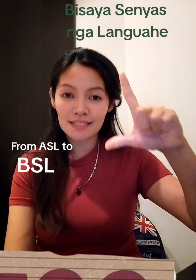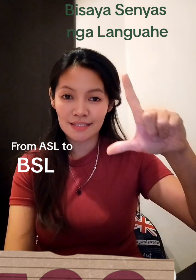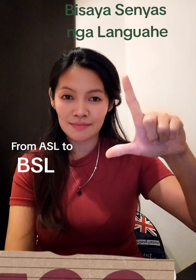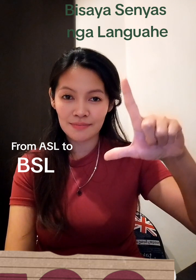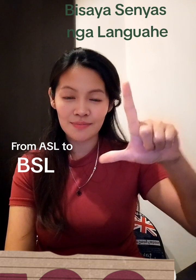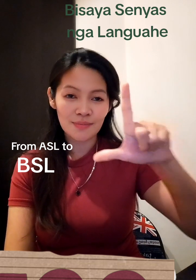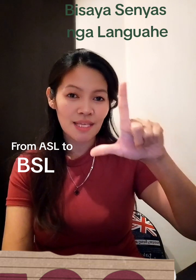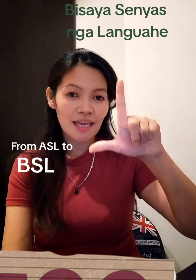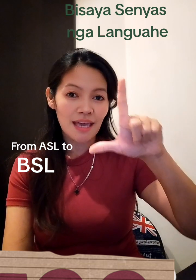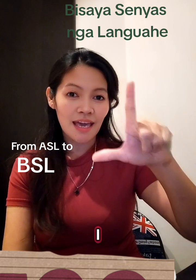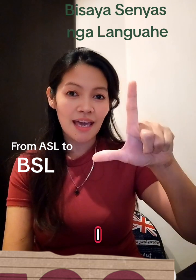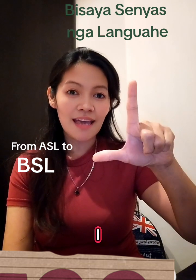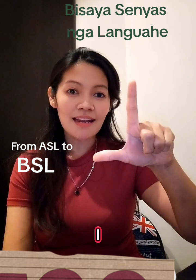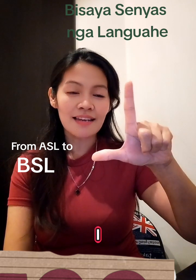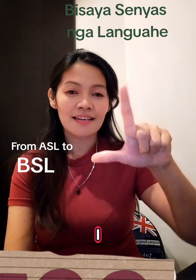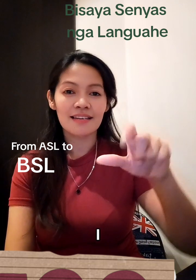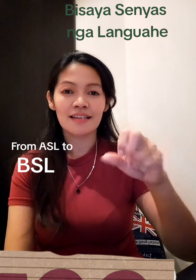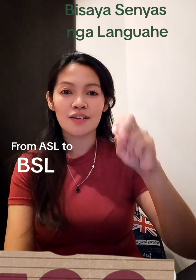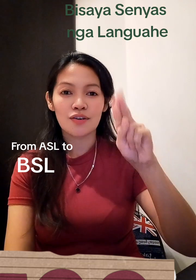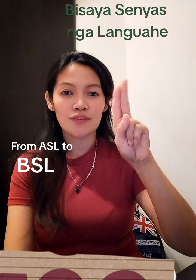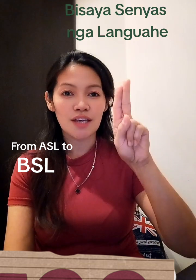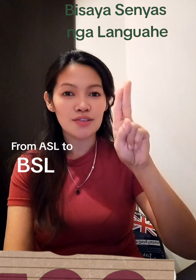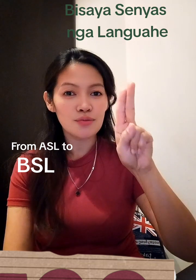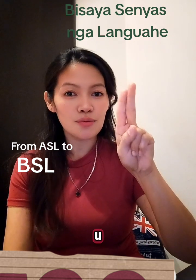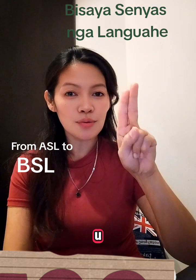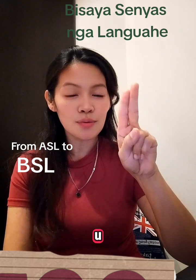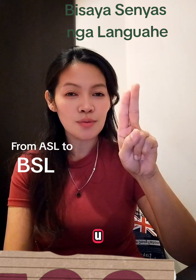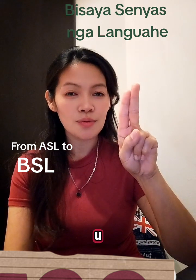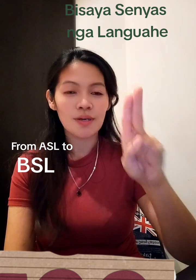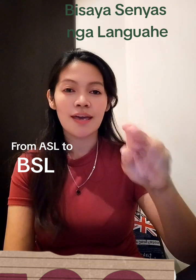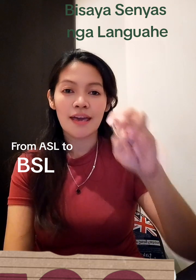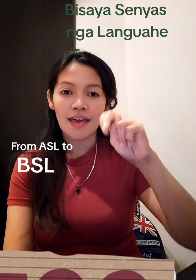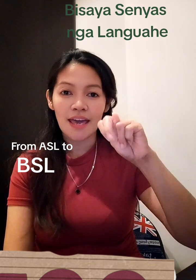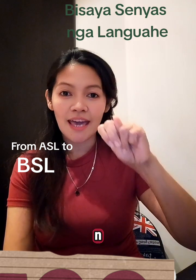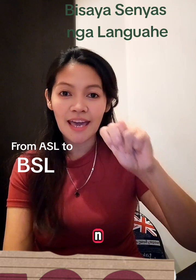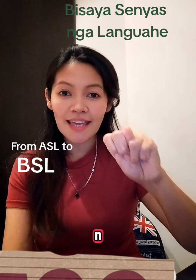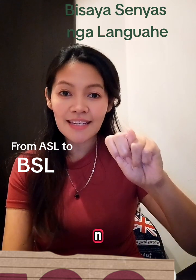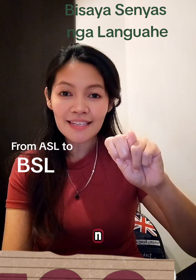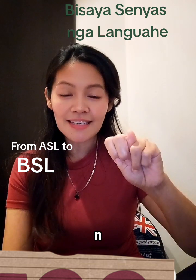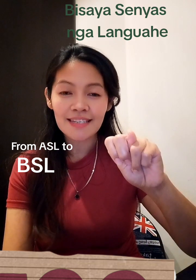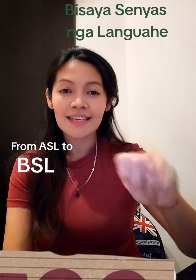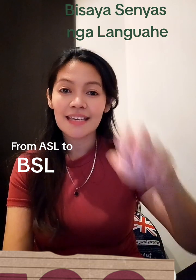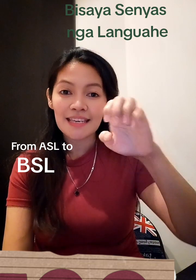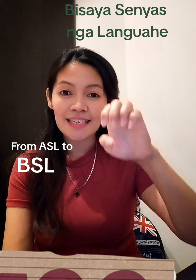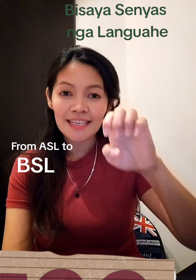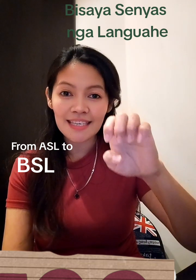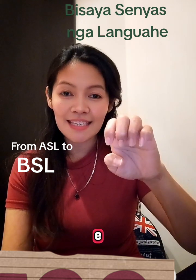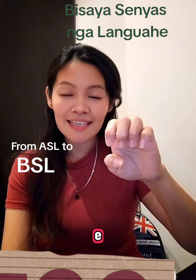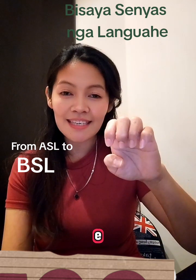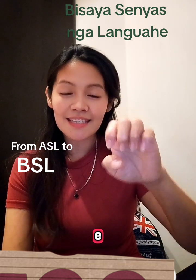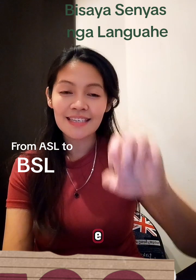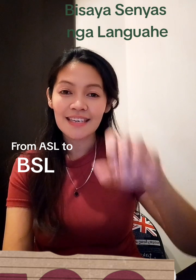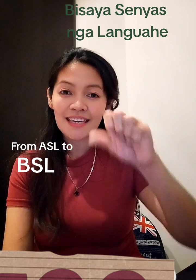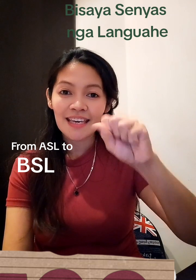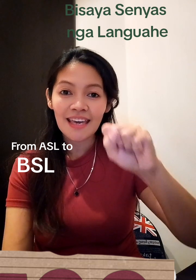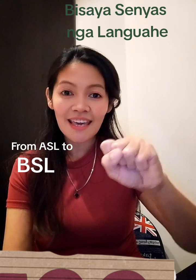Lunes. L nya U N E